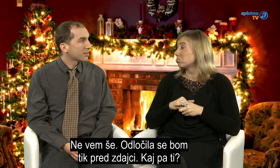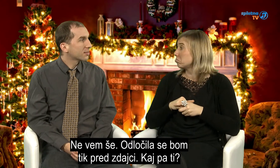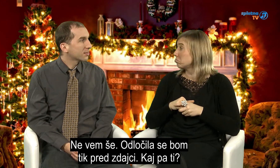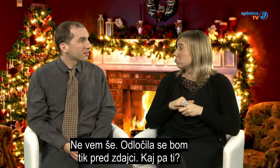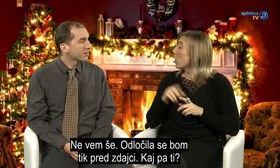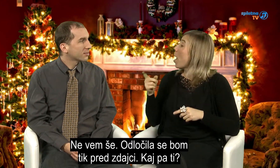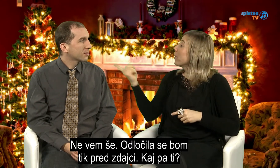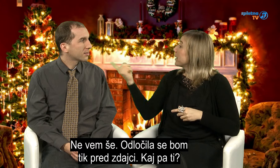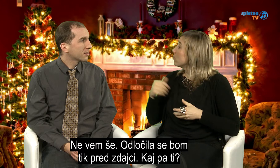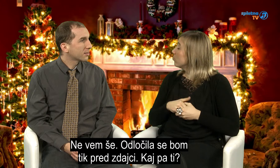Kaj pa ti?